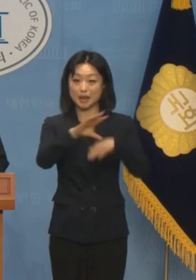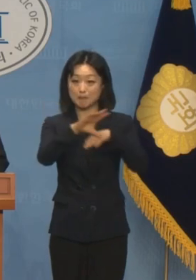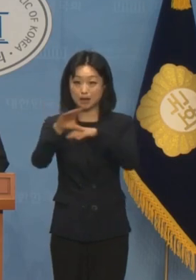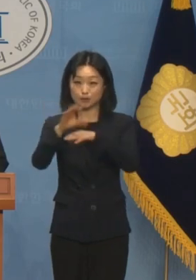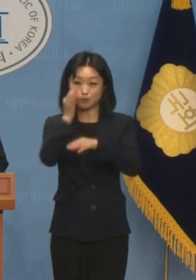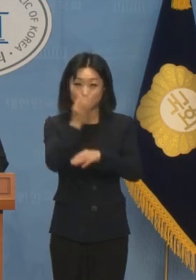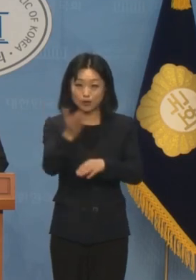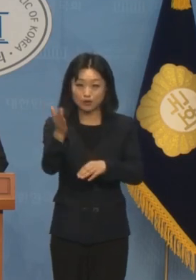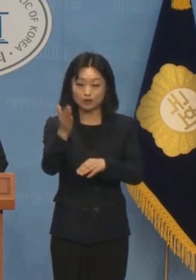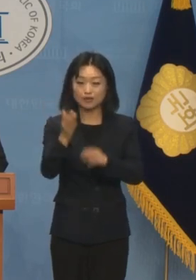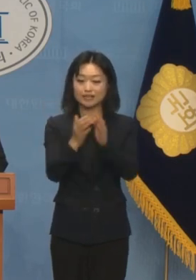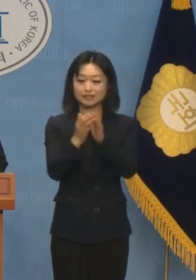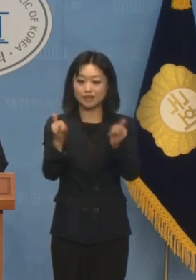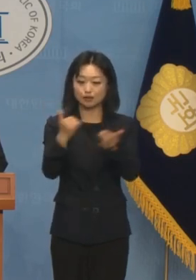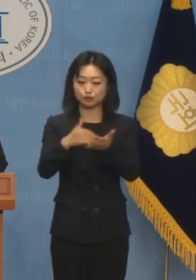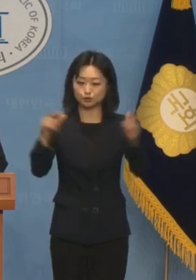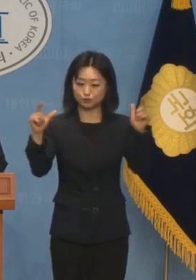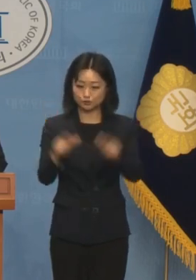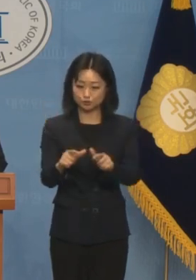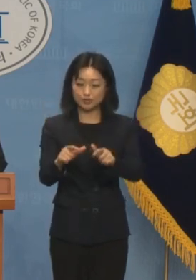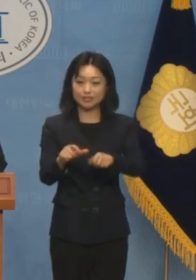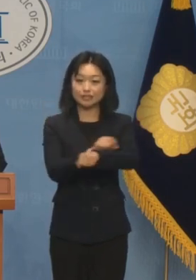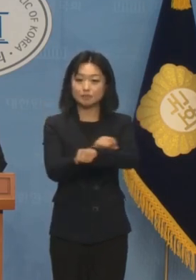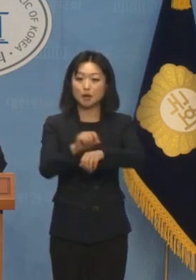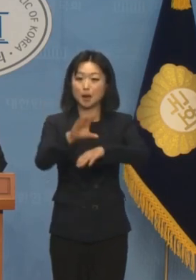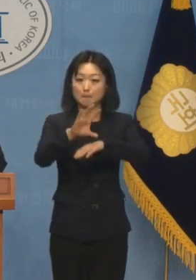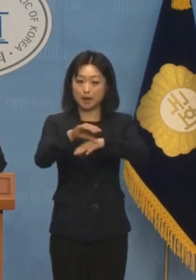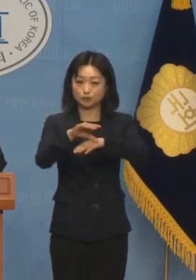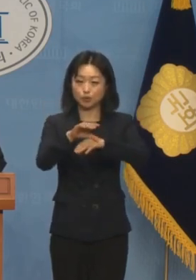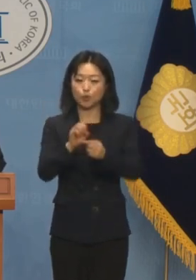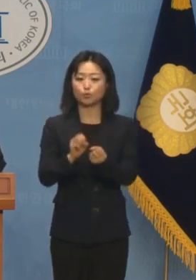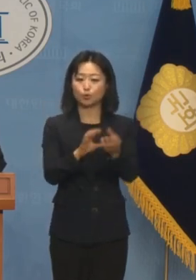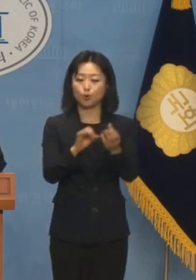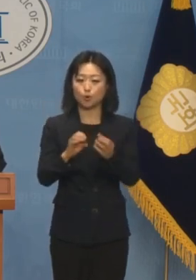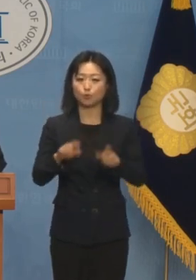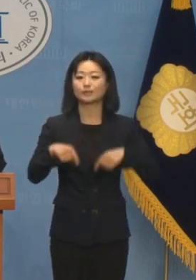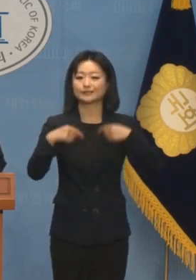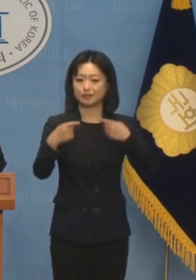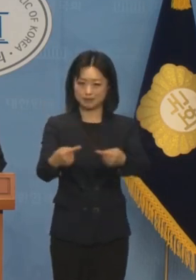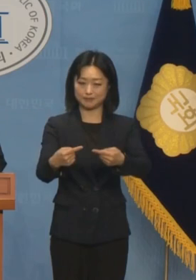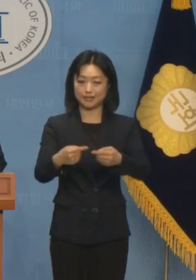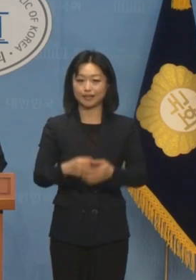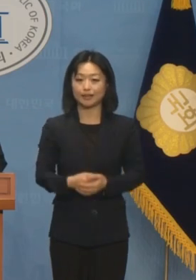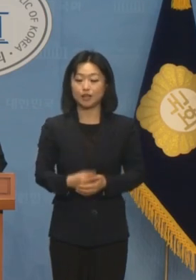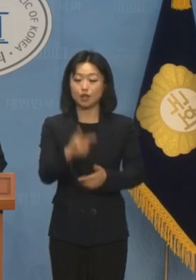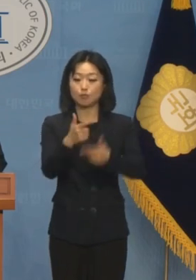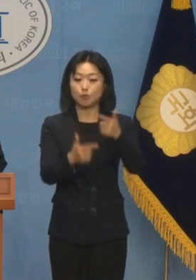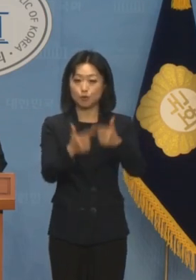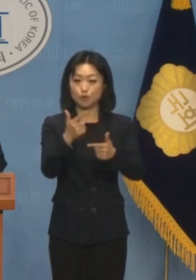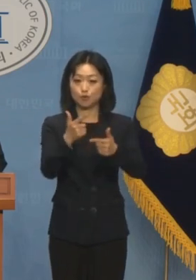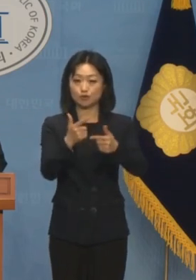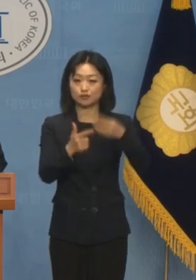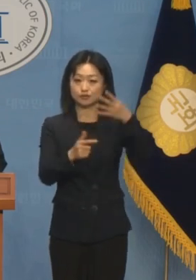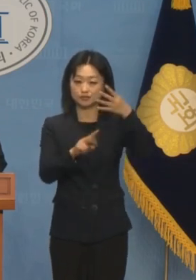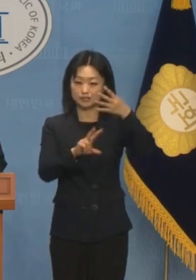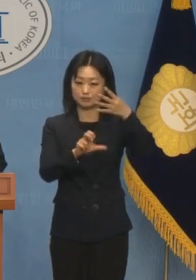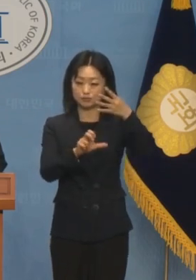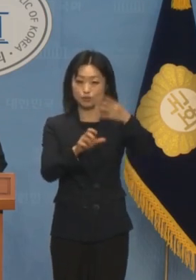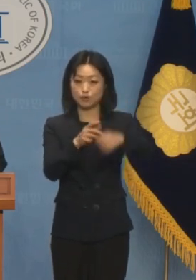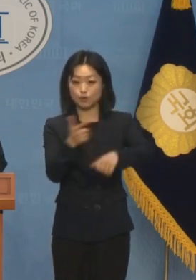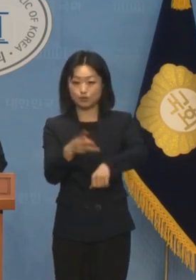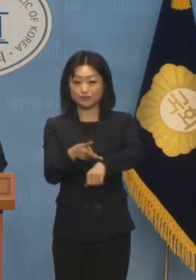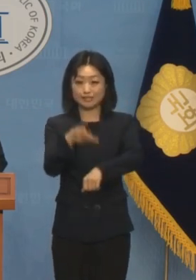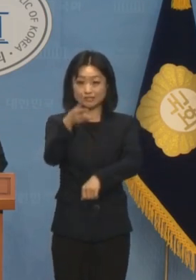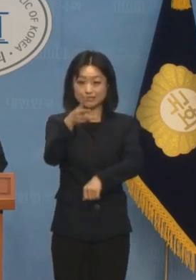생방송하는 인구절벽 특집 토론방송에 출연할 예정입니다. 목요일 4월 25일 오후